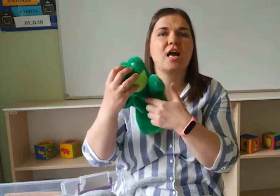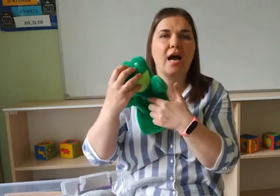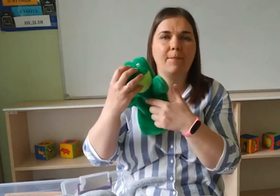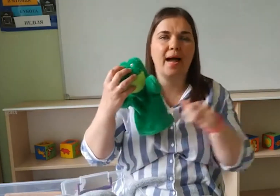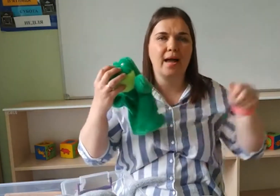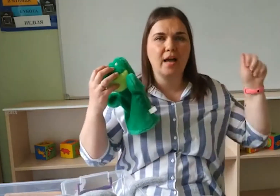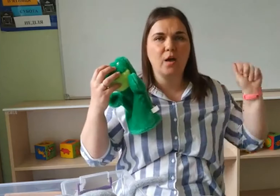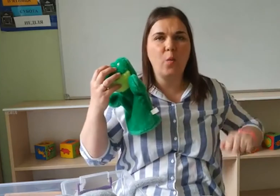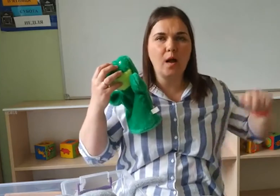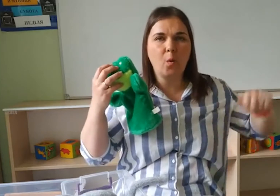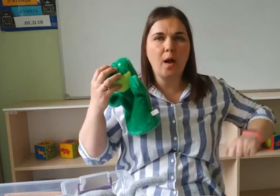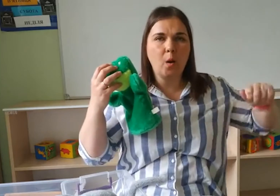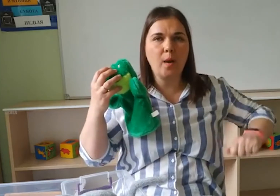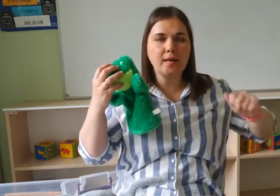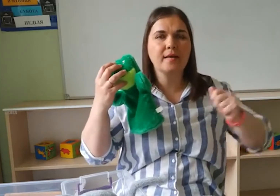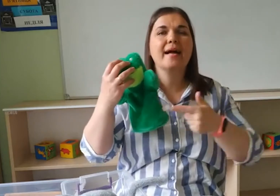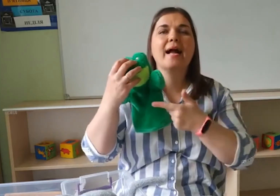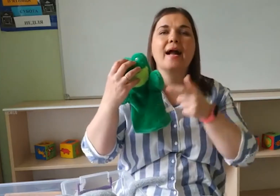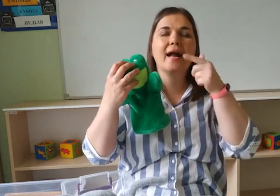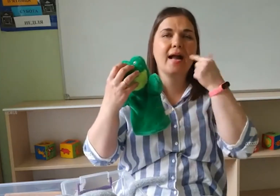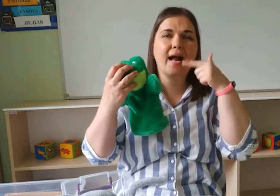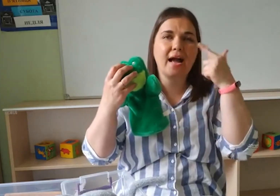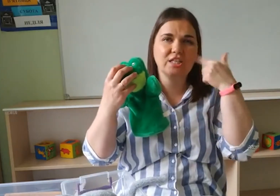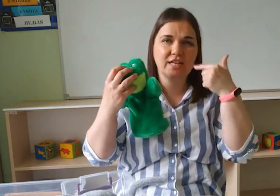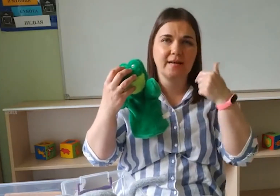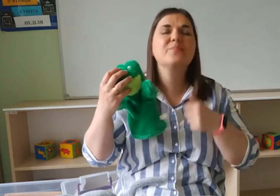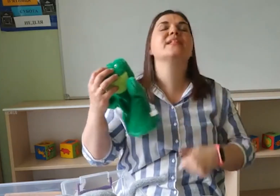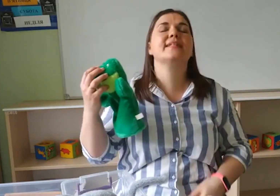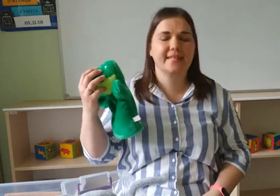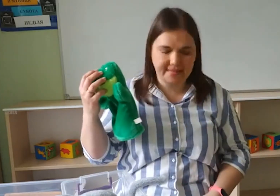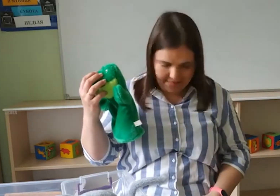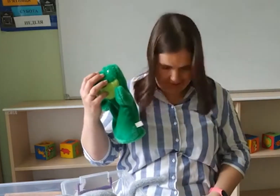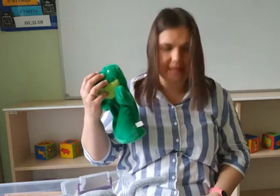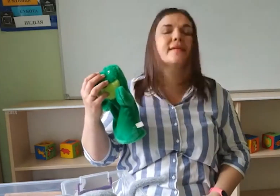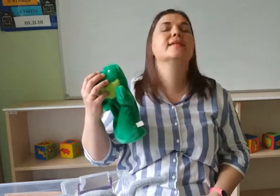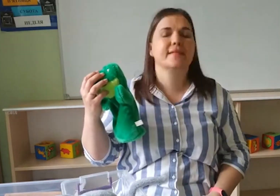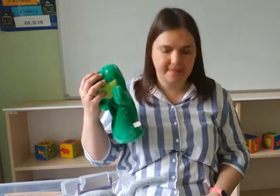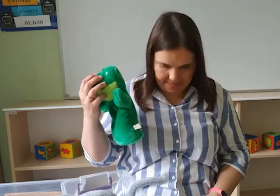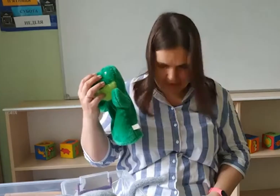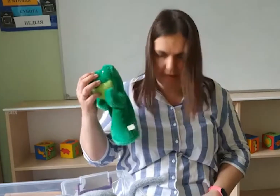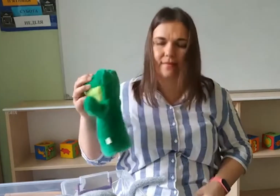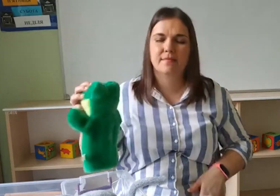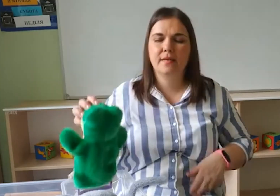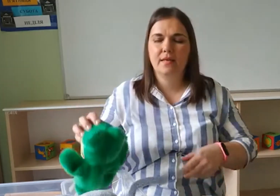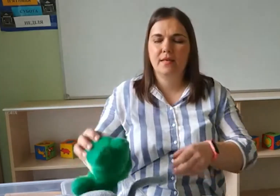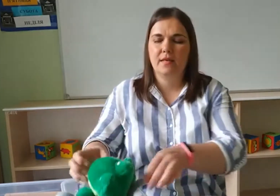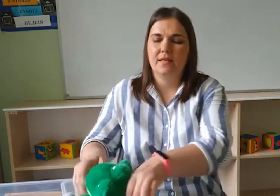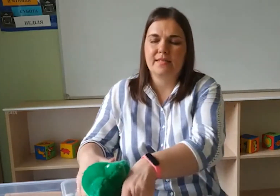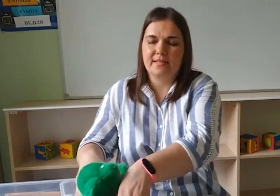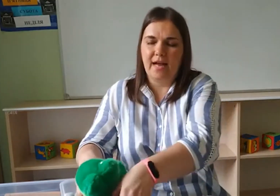Жаба ква-ква-ква каже: так, так. І стало